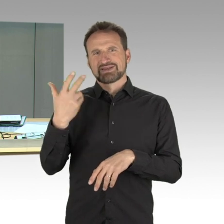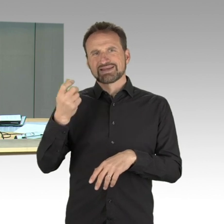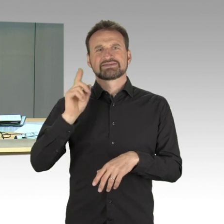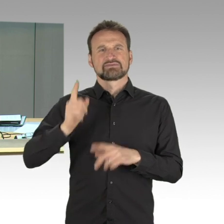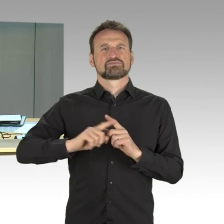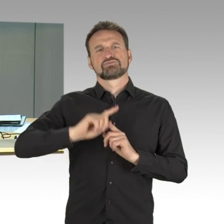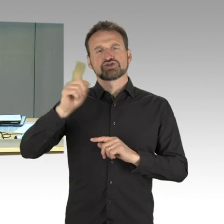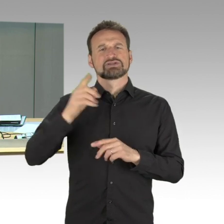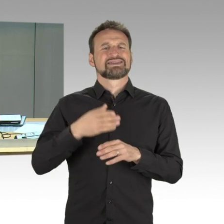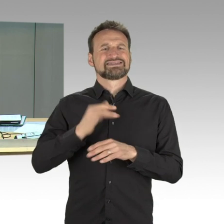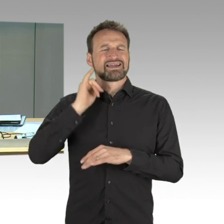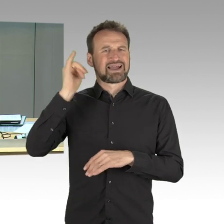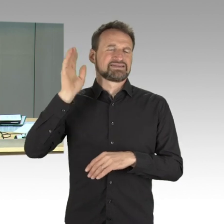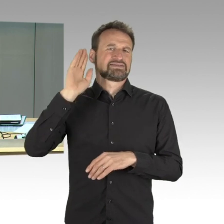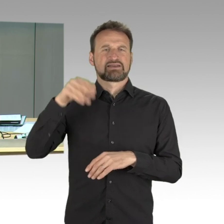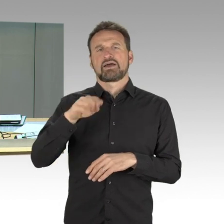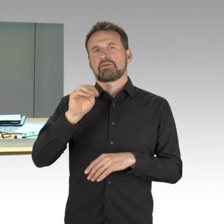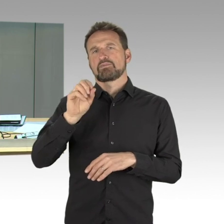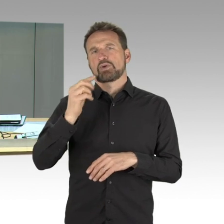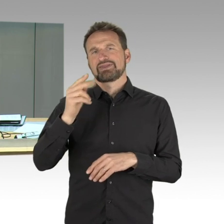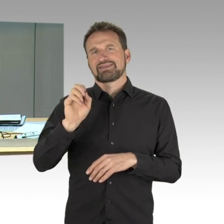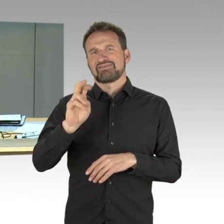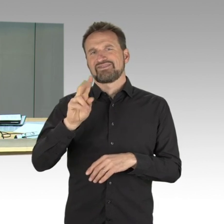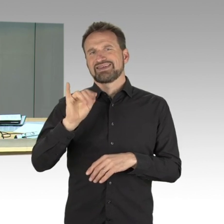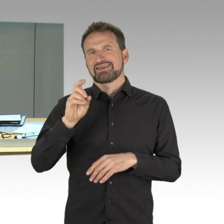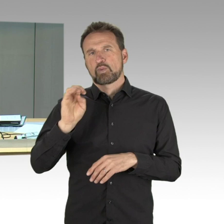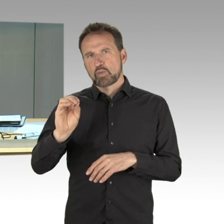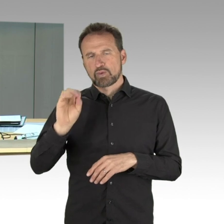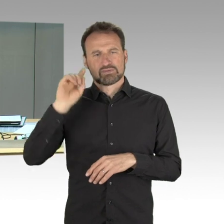Städtenetzwerks Metropolis aufbrechen.